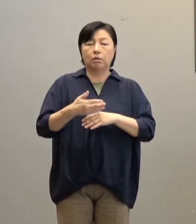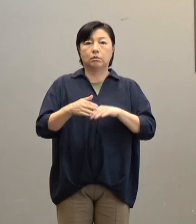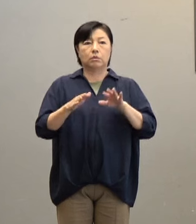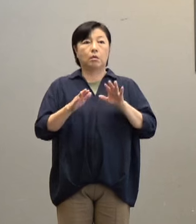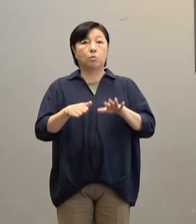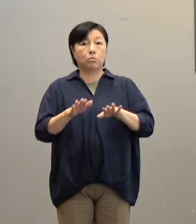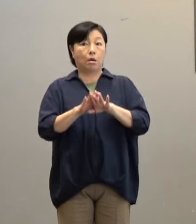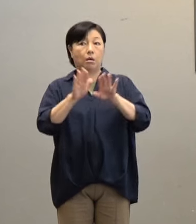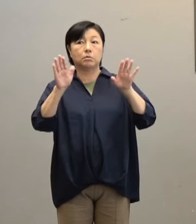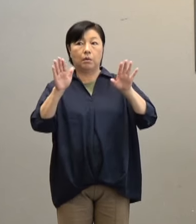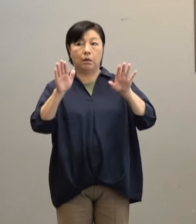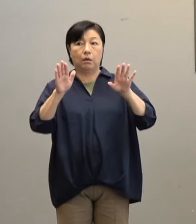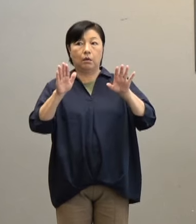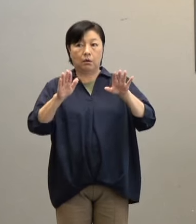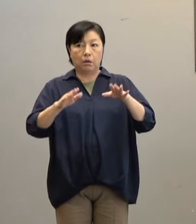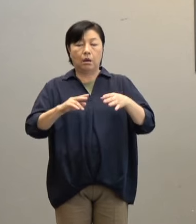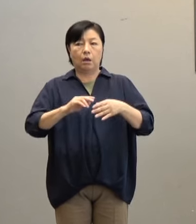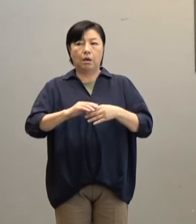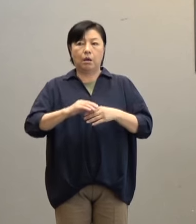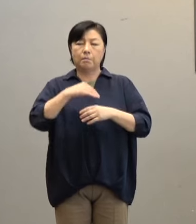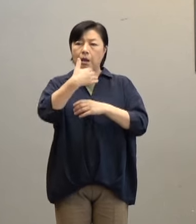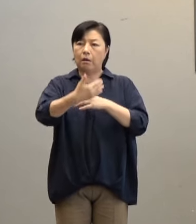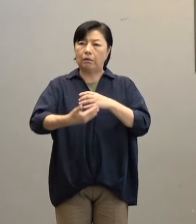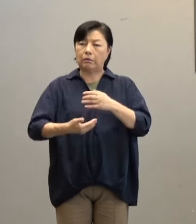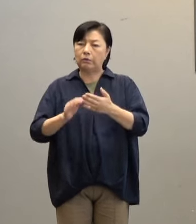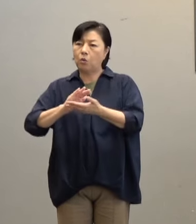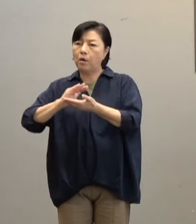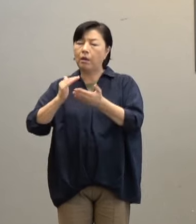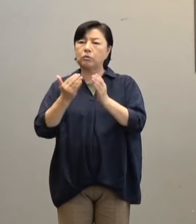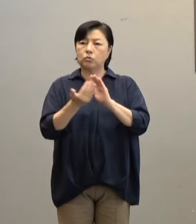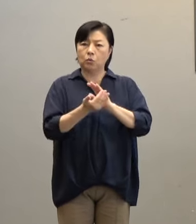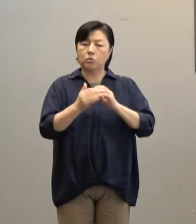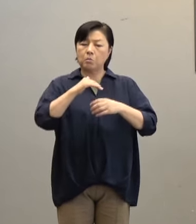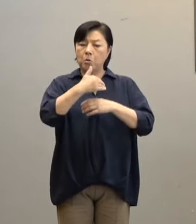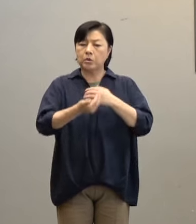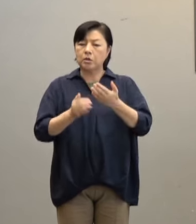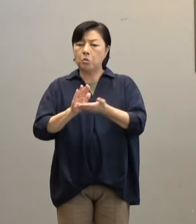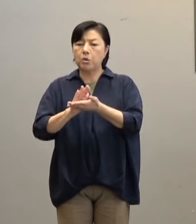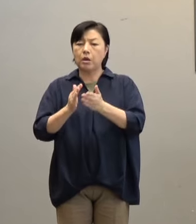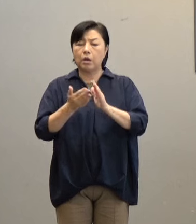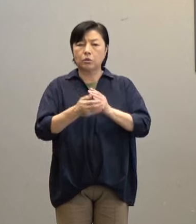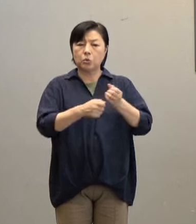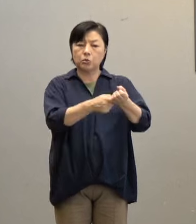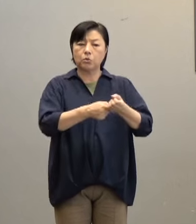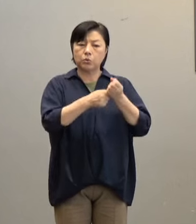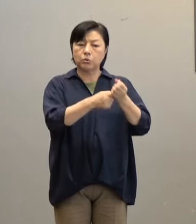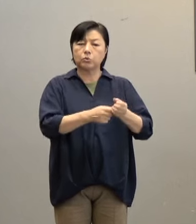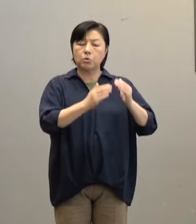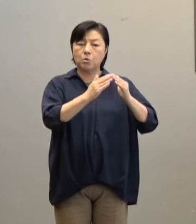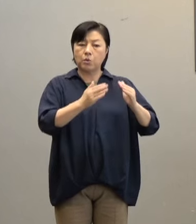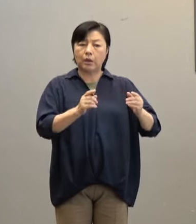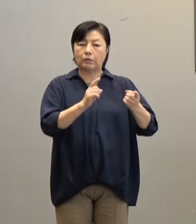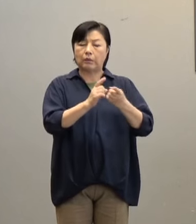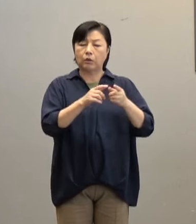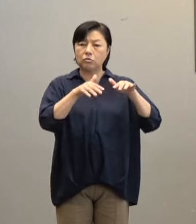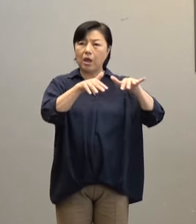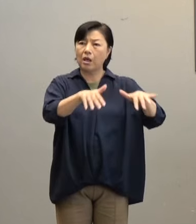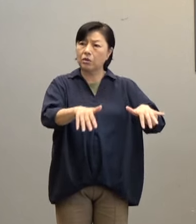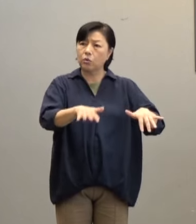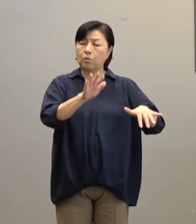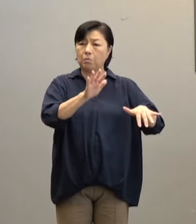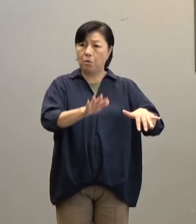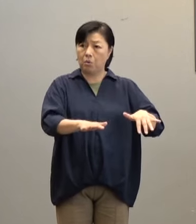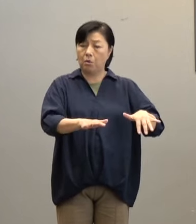対しになっているので、やはり気候変動の影響だと思うんですが、まあ、この気候変動においてやはり農家に対するこう影響というのもかなり現れてき